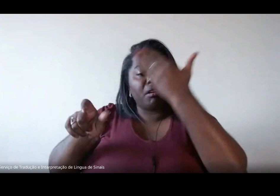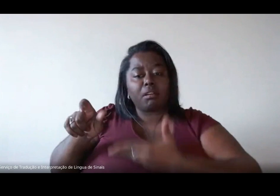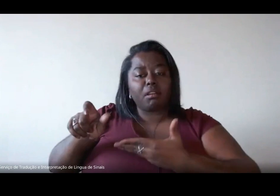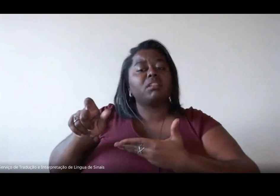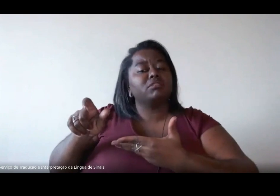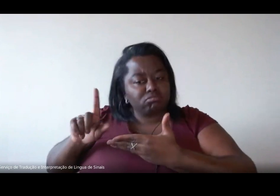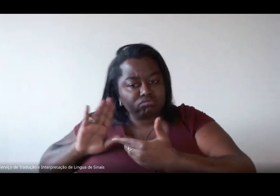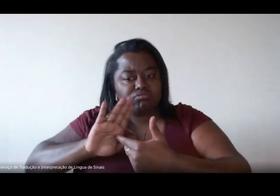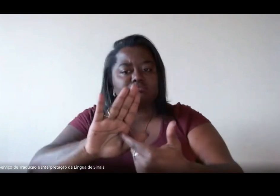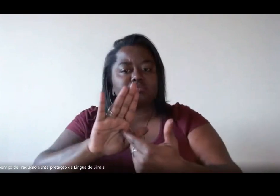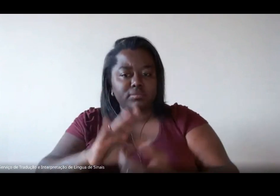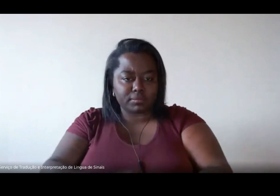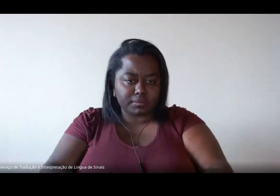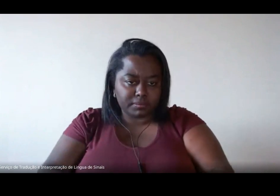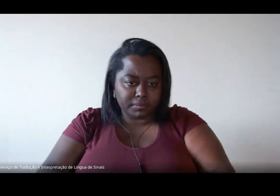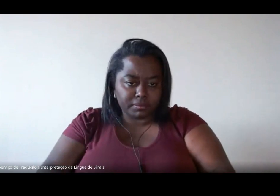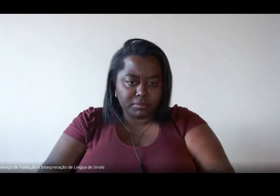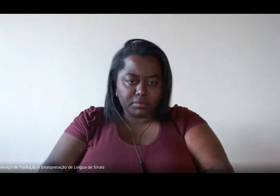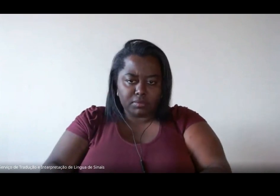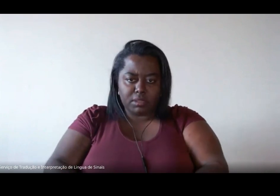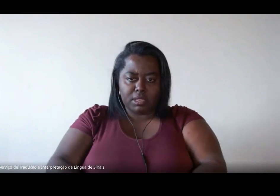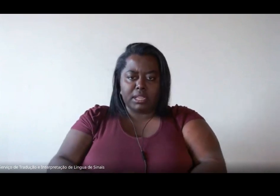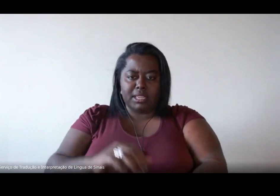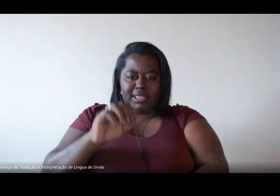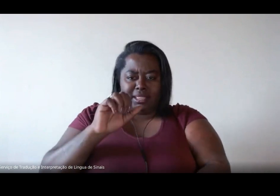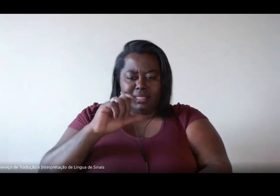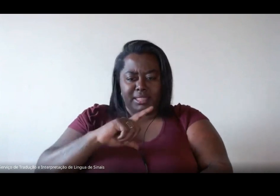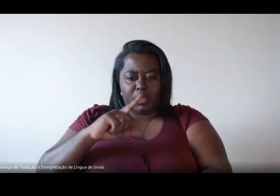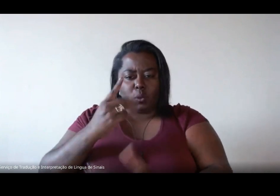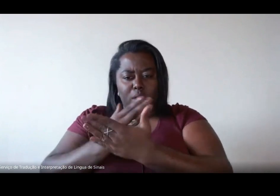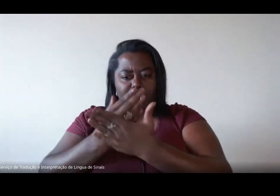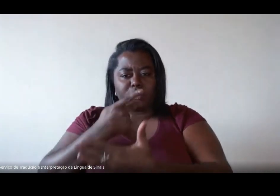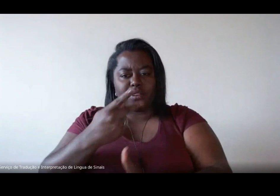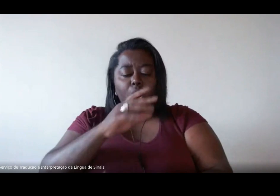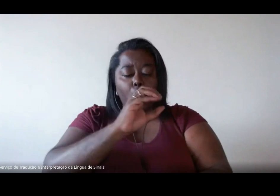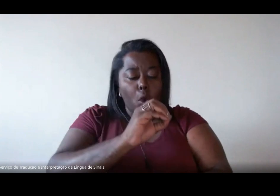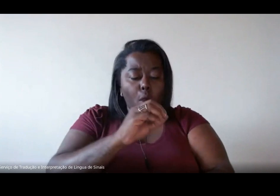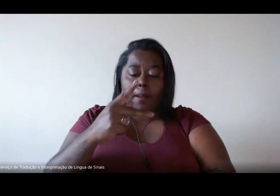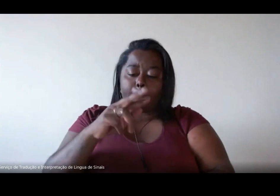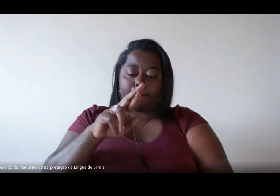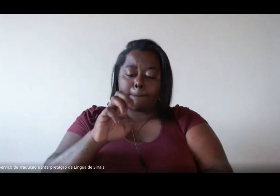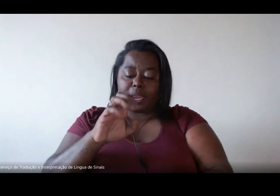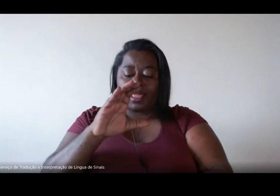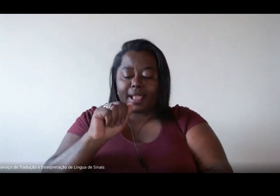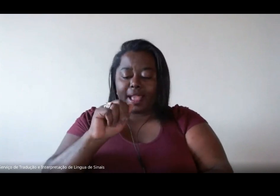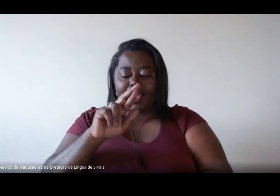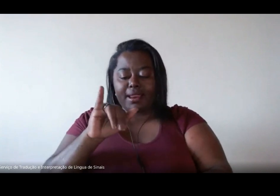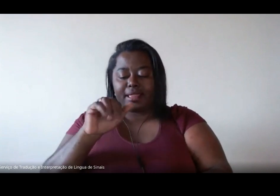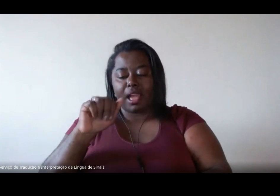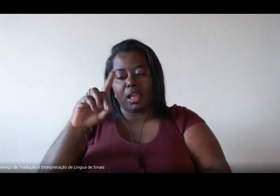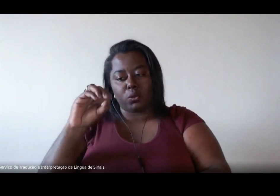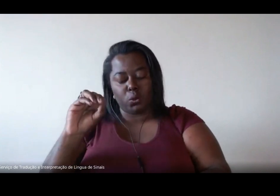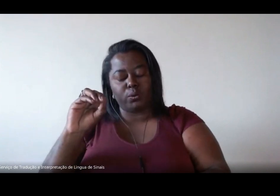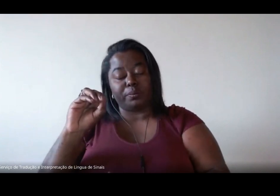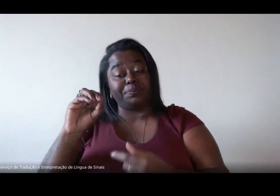né? Uhum. O Stendhal tem um livro que se chama O Precariado, né? E ele